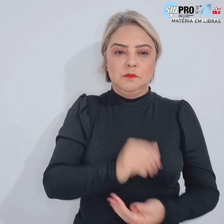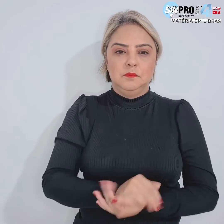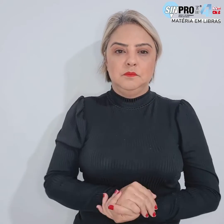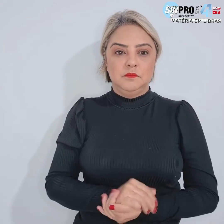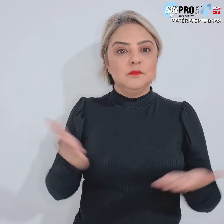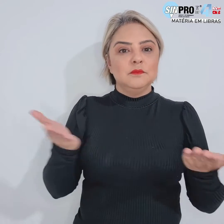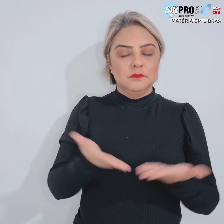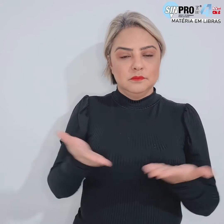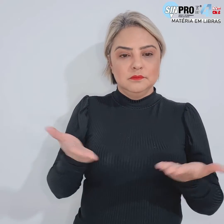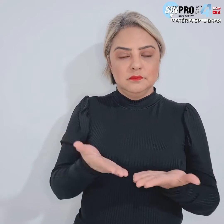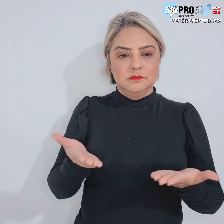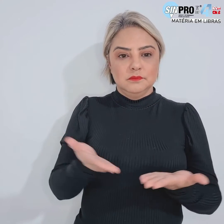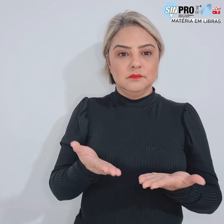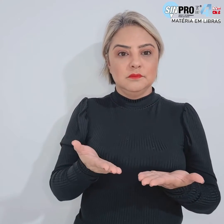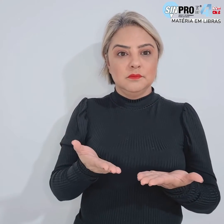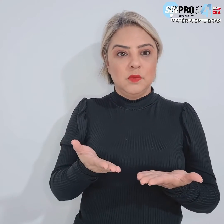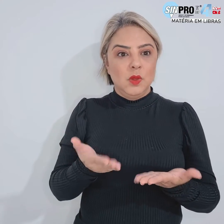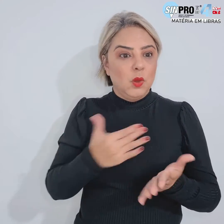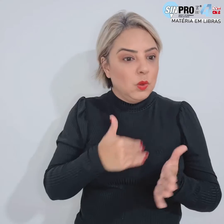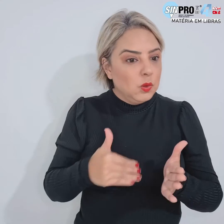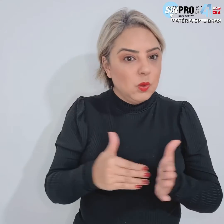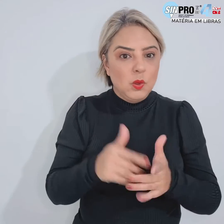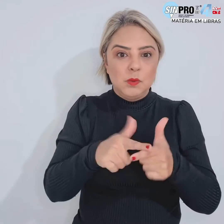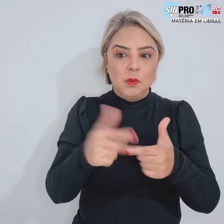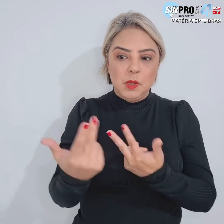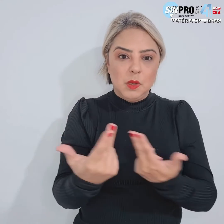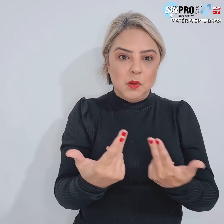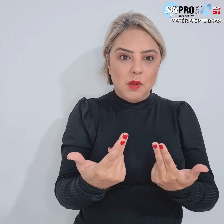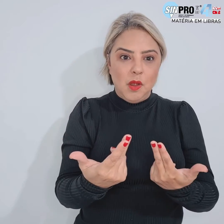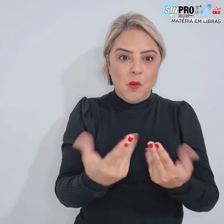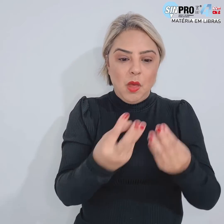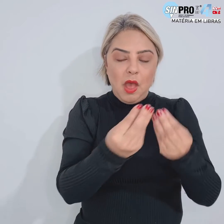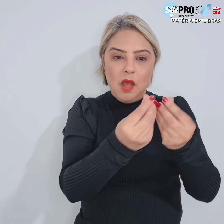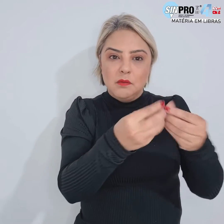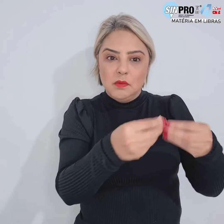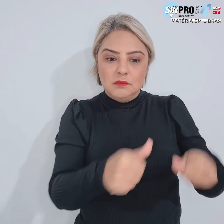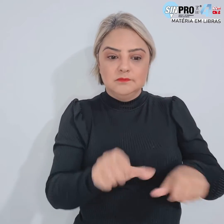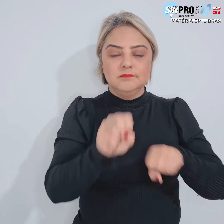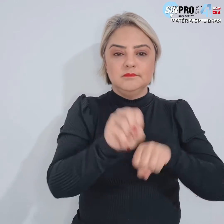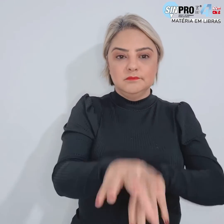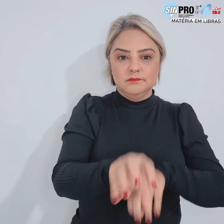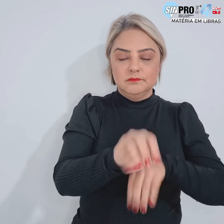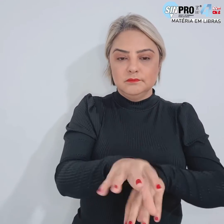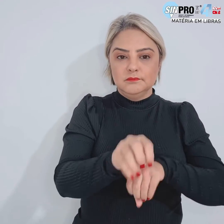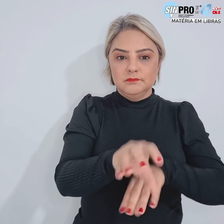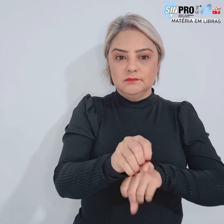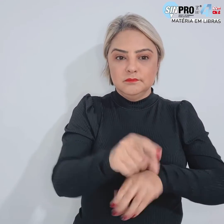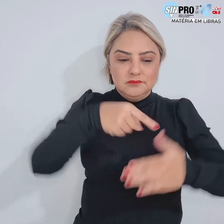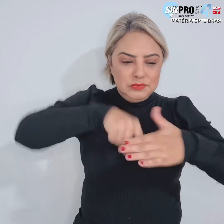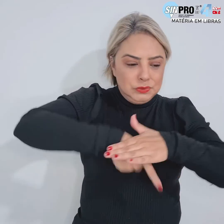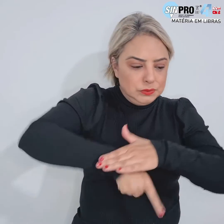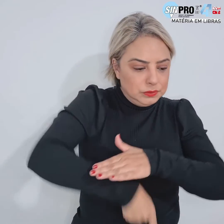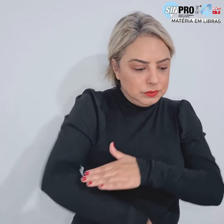Hoje, além de tudo isso, a precarização da educação se aprofunda pela ausência